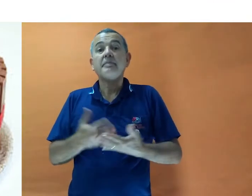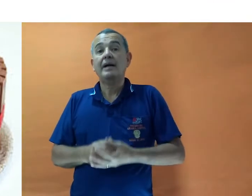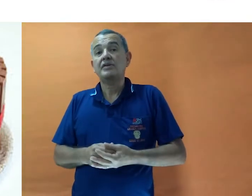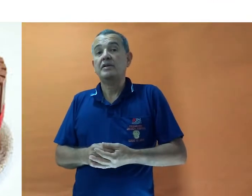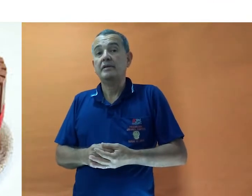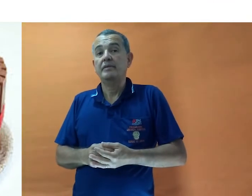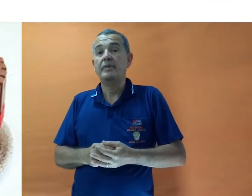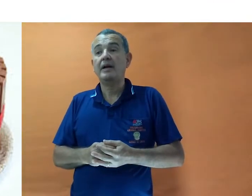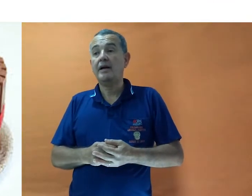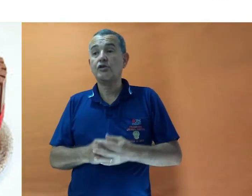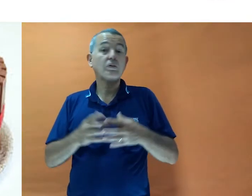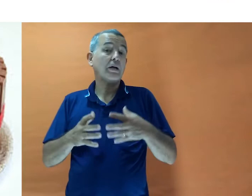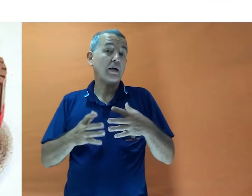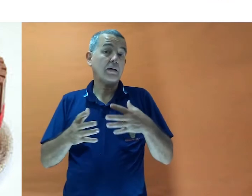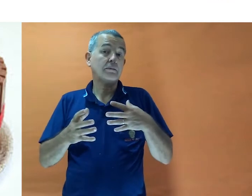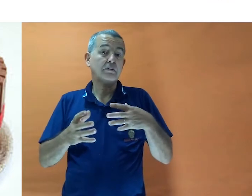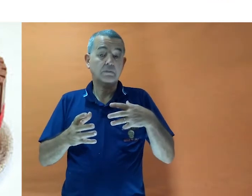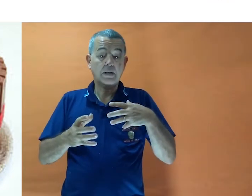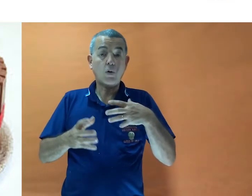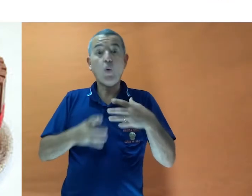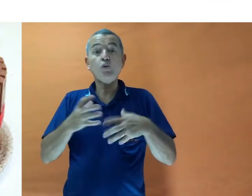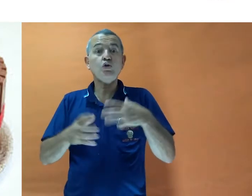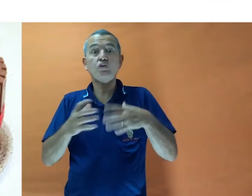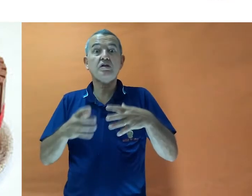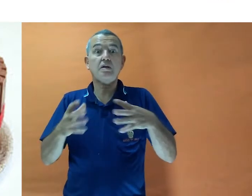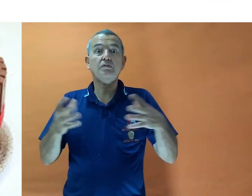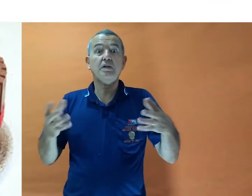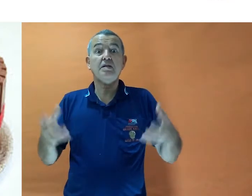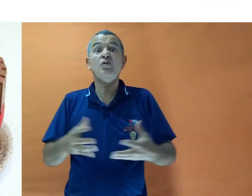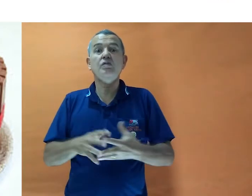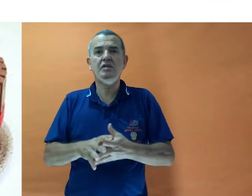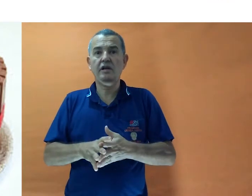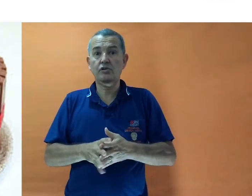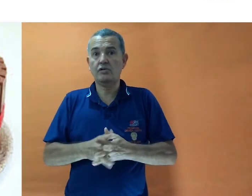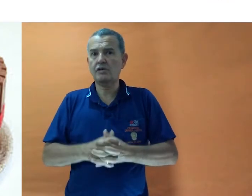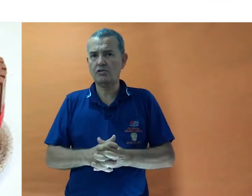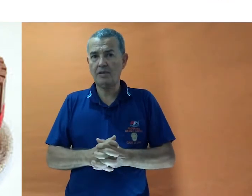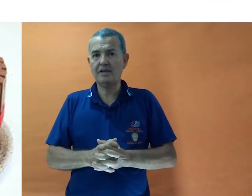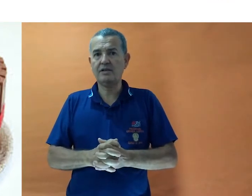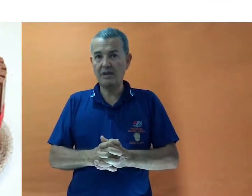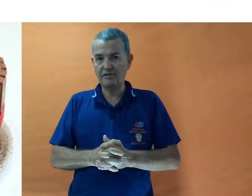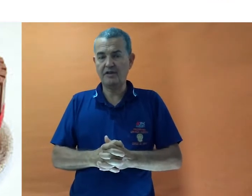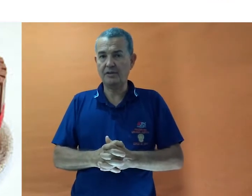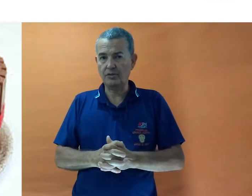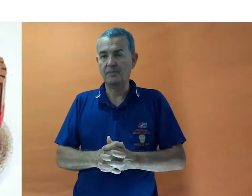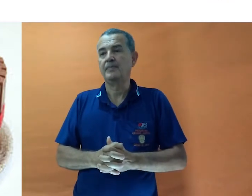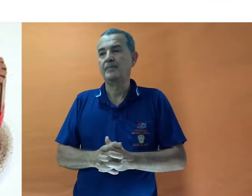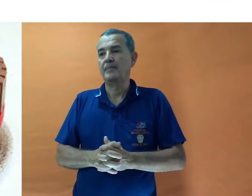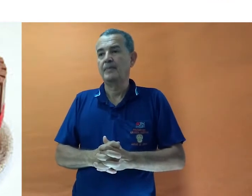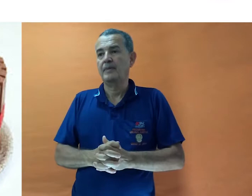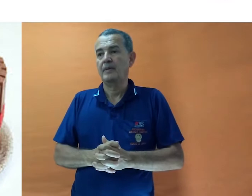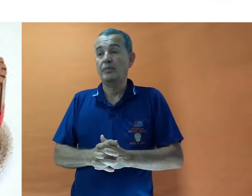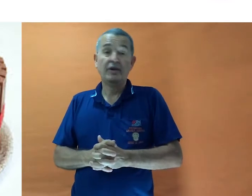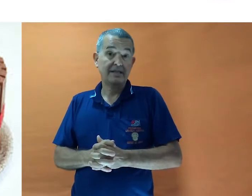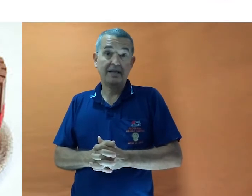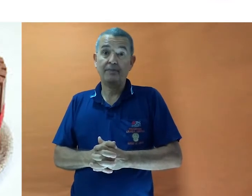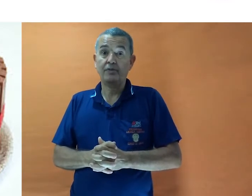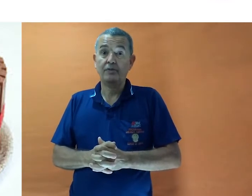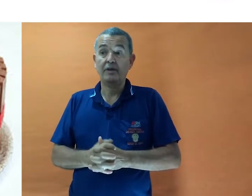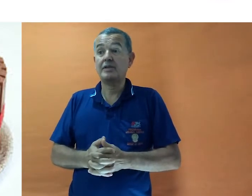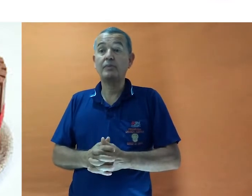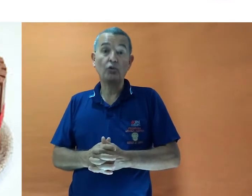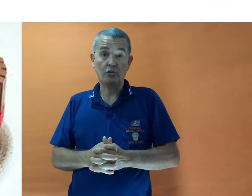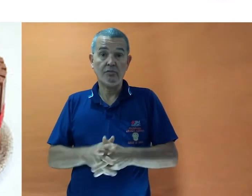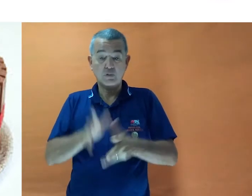Mais uma imagem para ajudar na construção desses conceitos aos quais eu defendo. Por